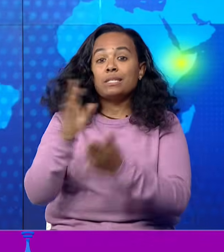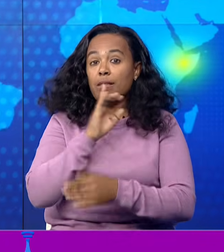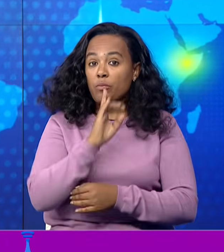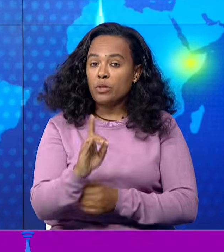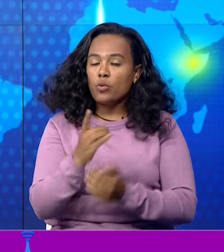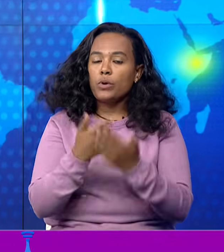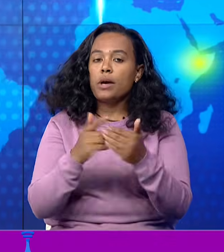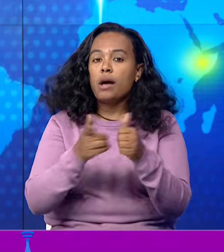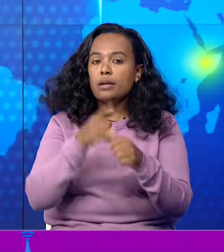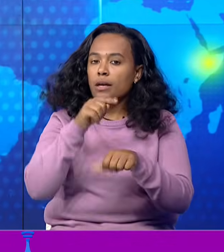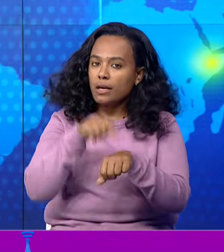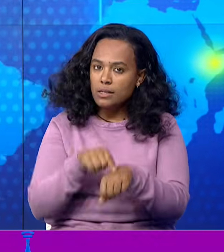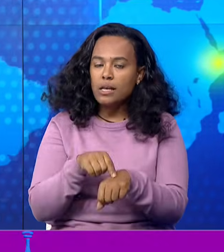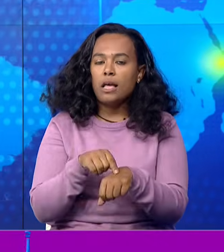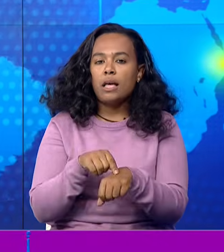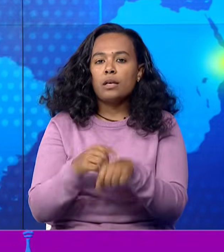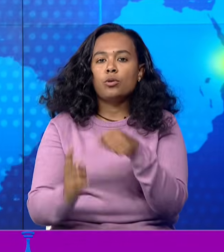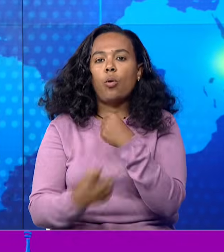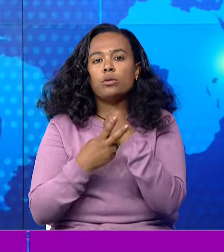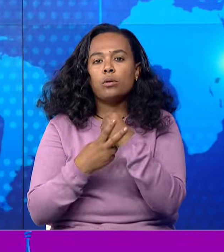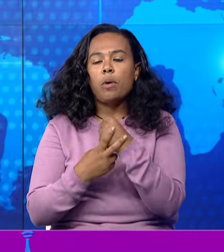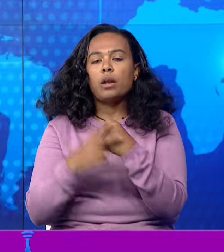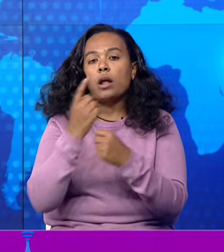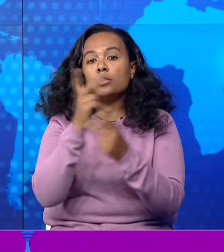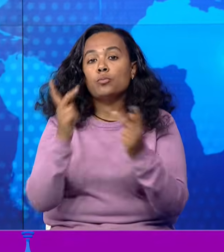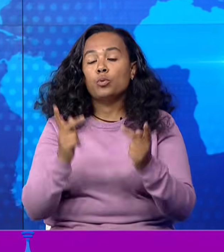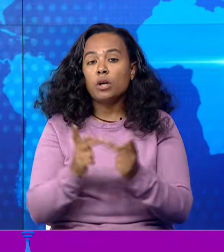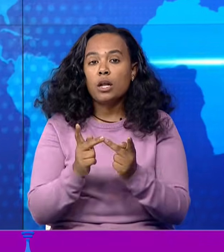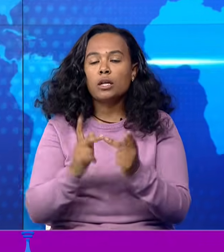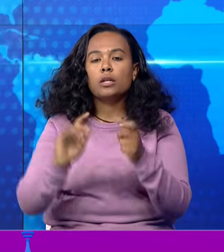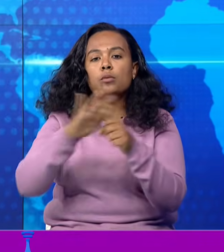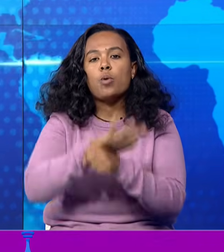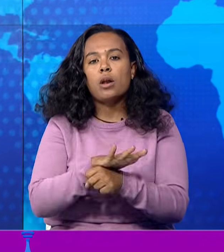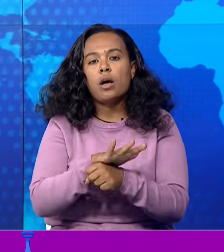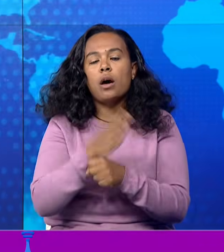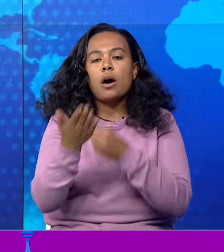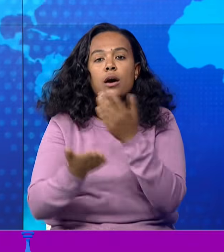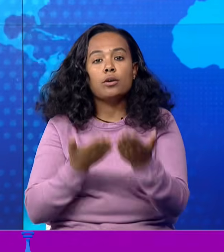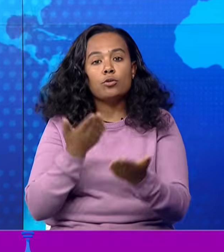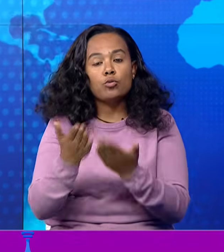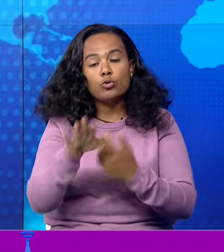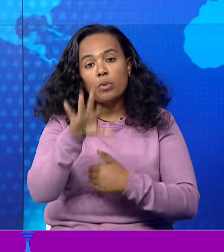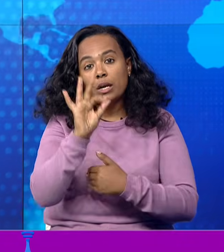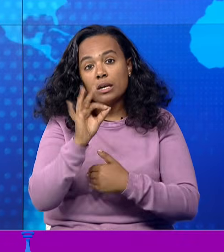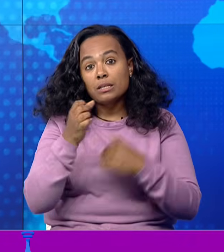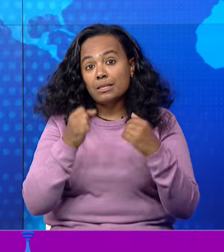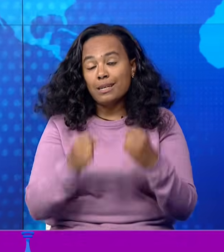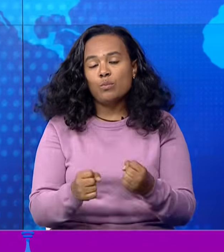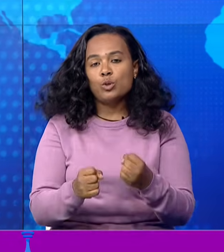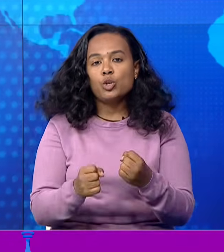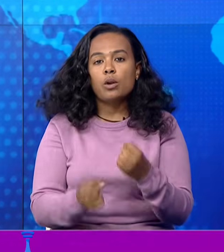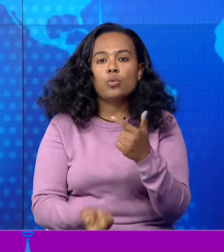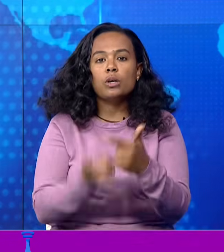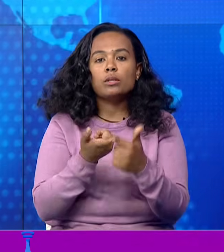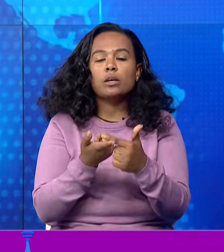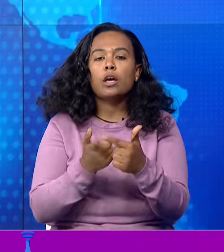ይሄ አንደኛ ጊዜ ይቆጥባል። አንድ ቦታ ላይ የተሟላ አገልግሎት ማግኘት ስለሚቻል፣